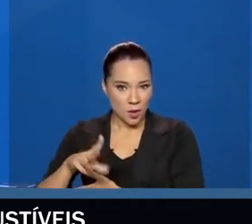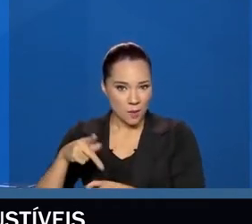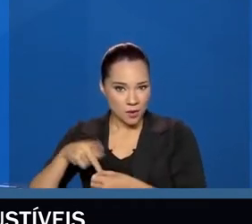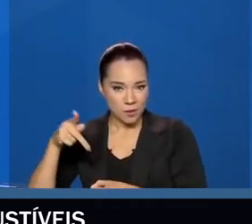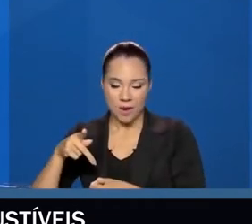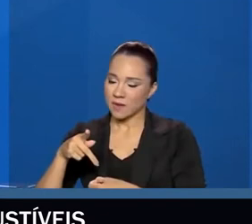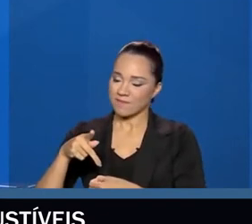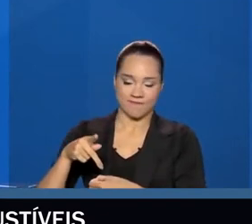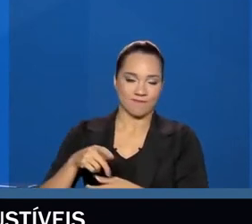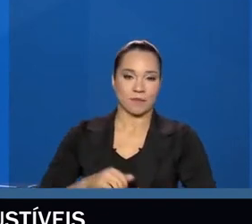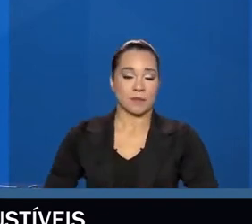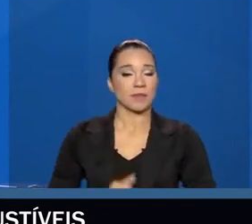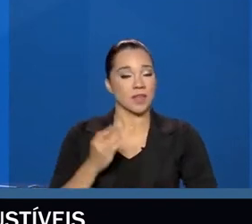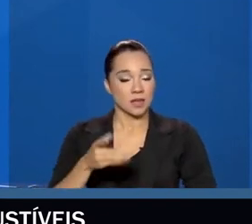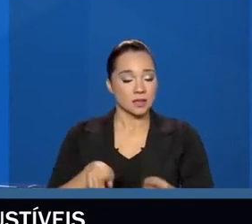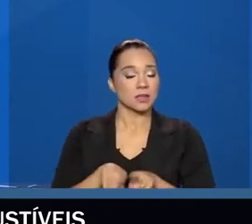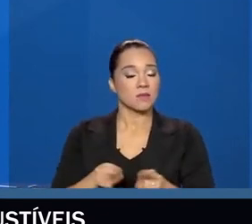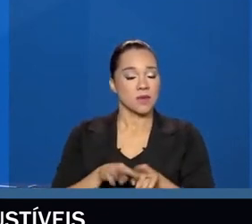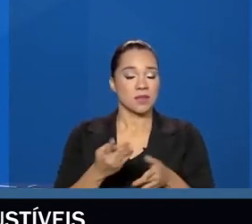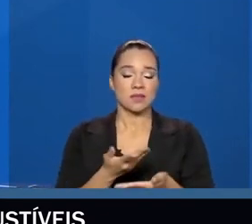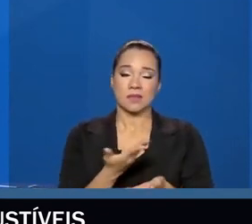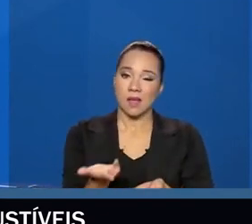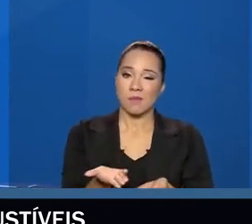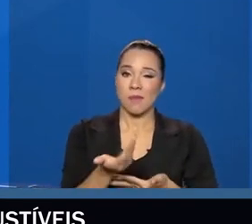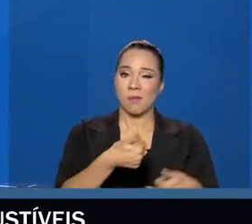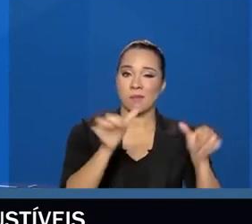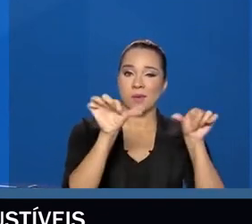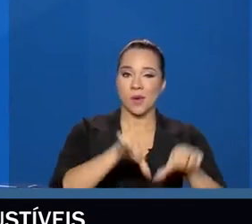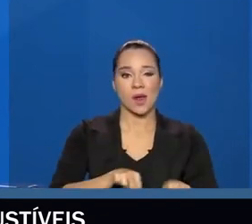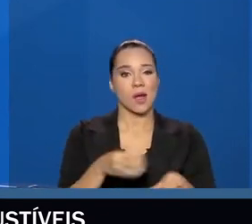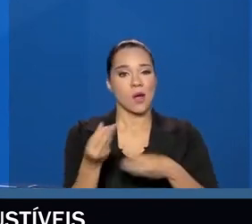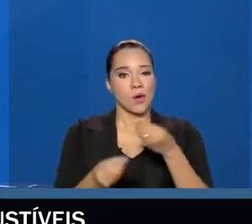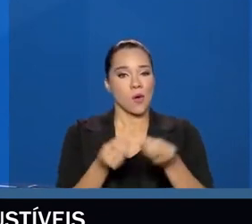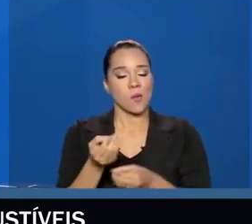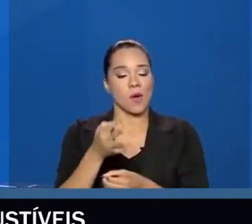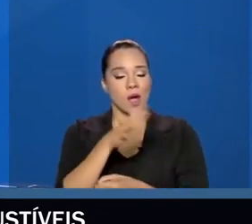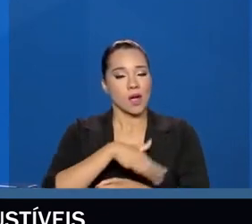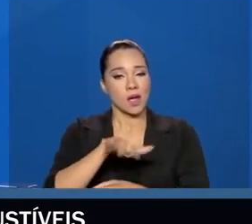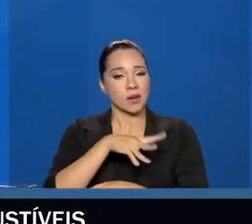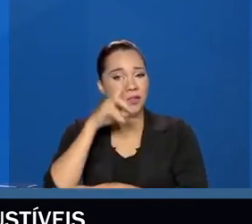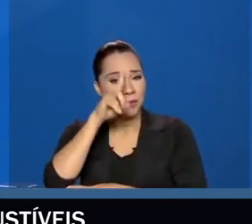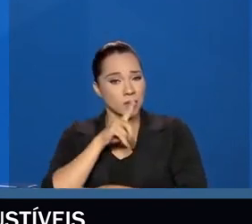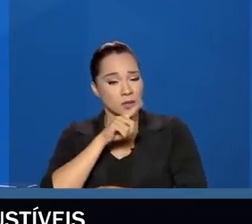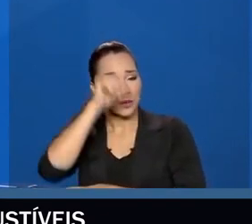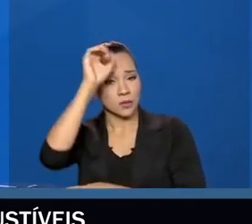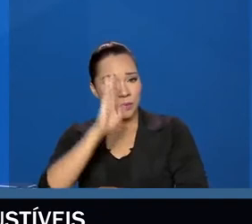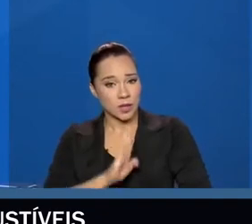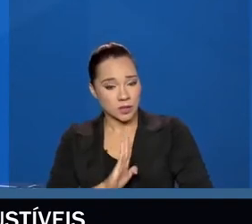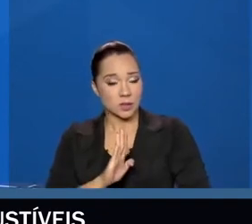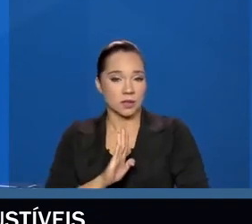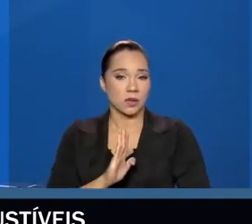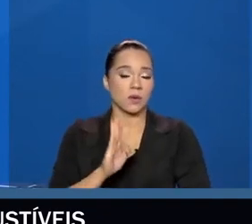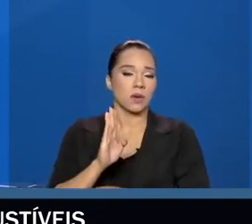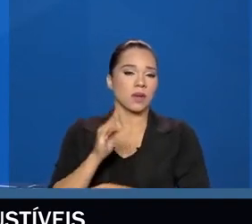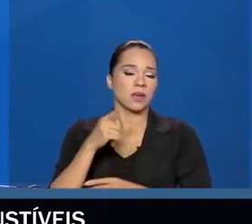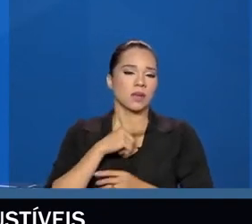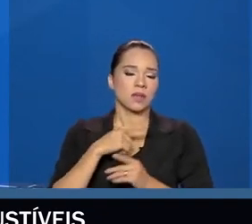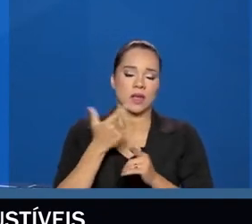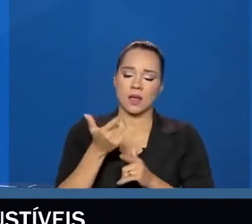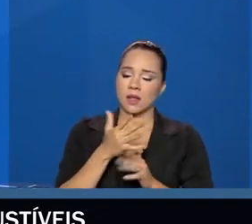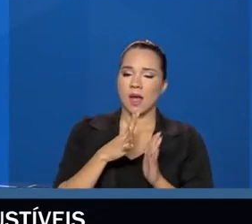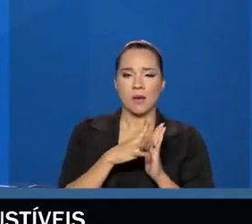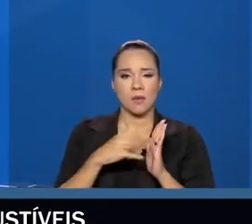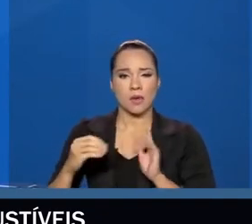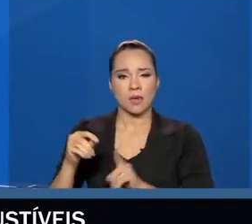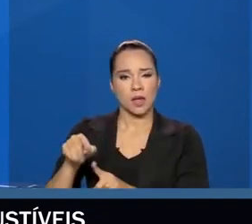Isso contribui para piorar a percepção de risco do Brasil, o que tem reflexo na taxa de